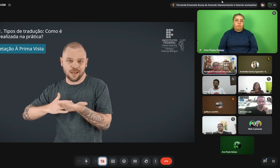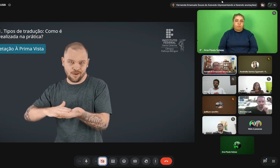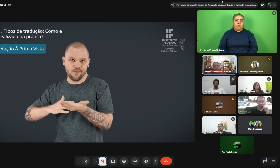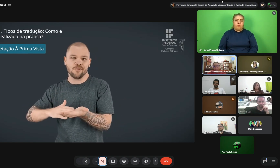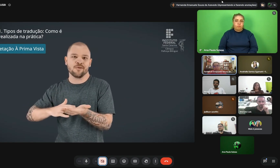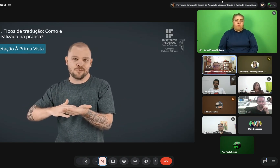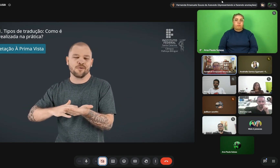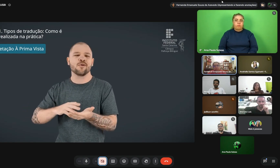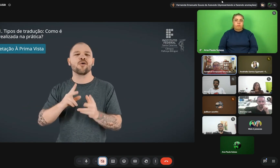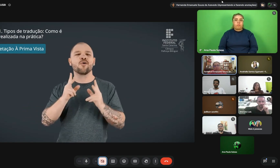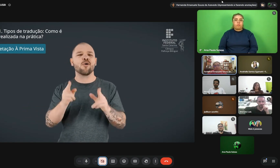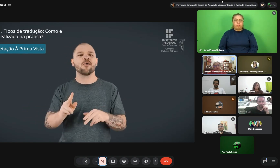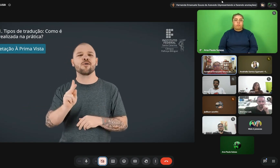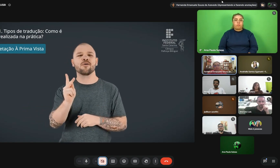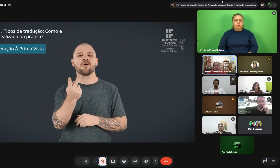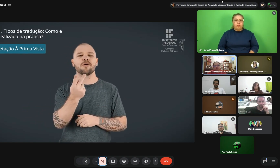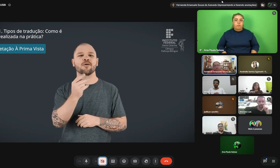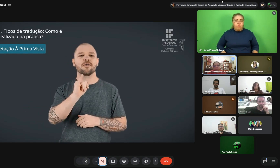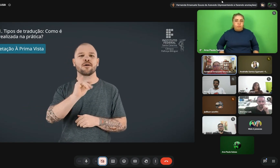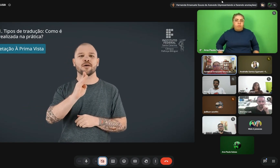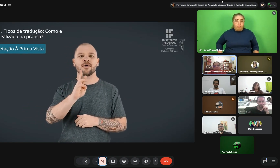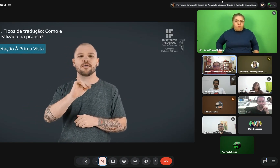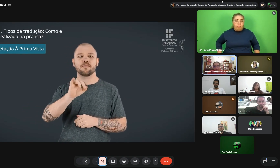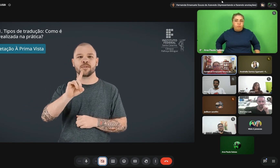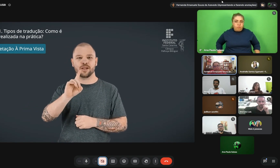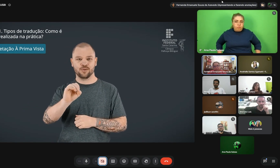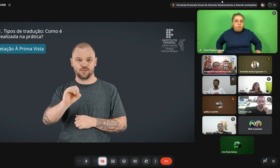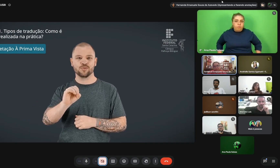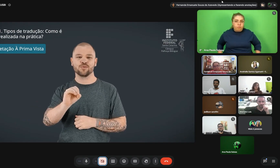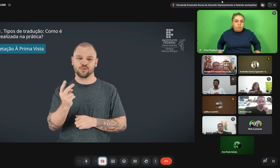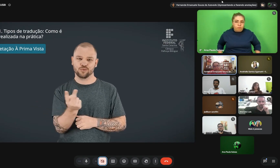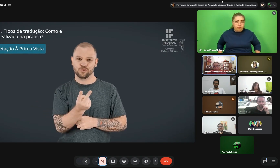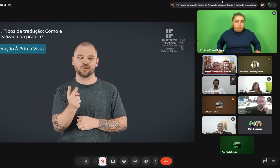e interpretação, porque é o que acontece de fato, né?